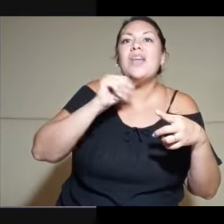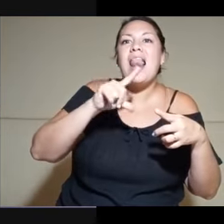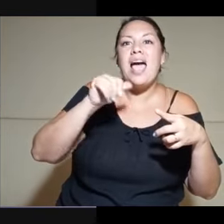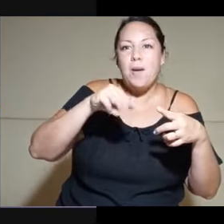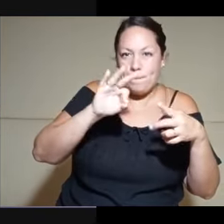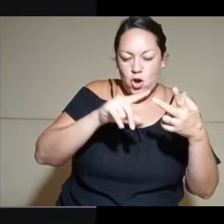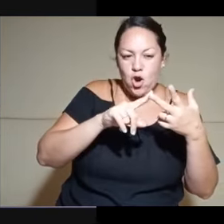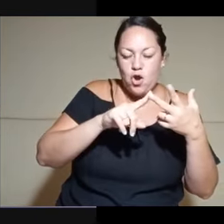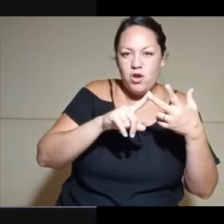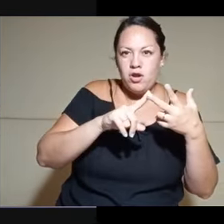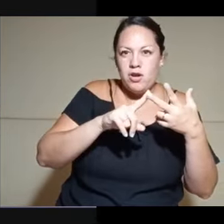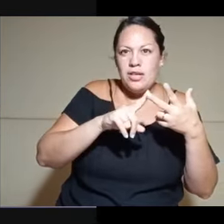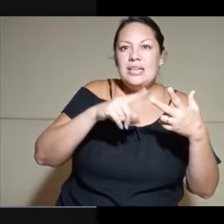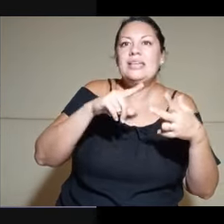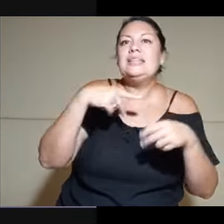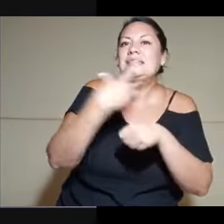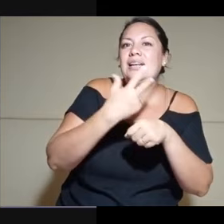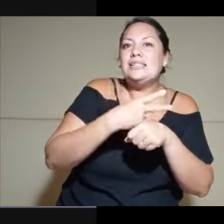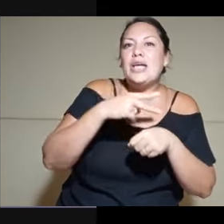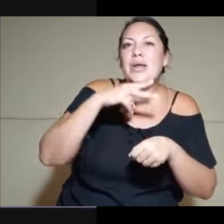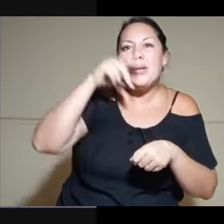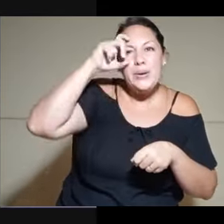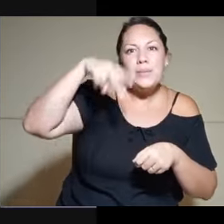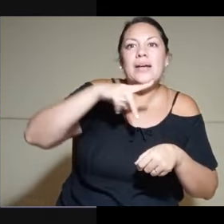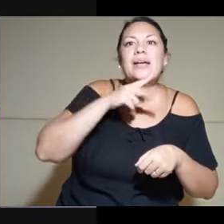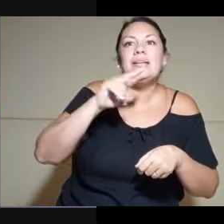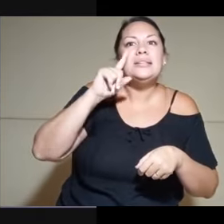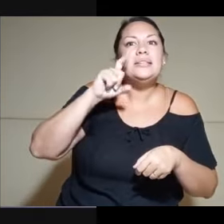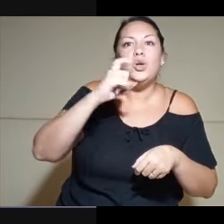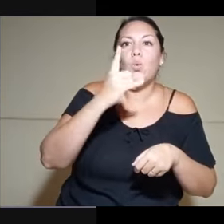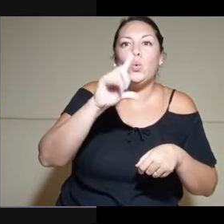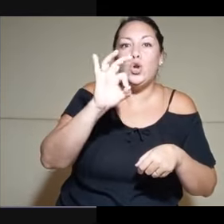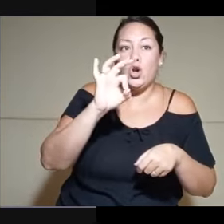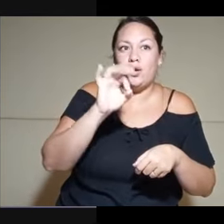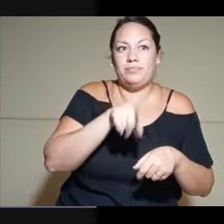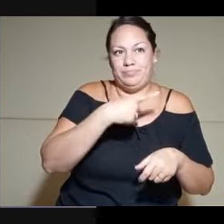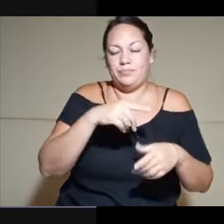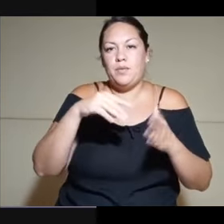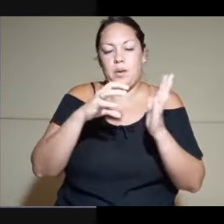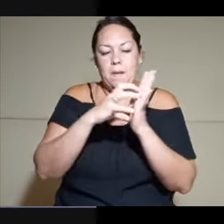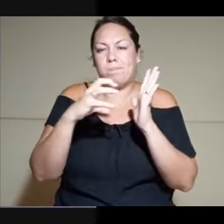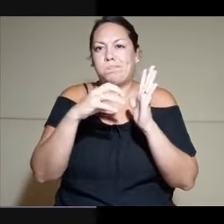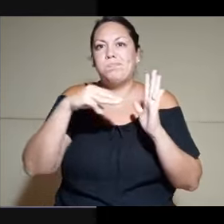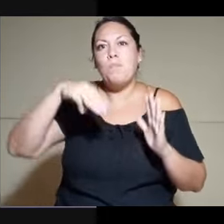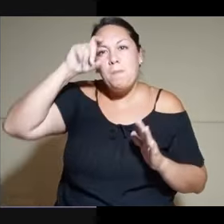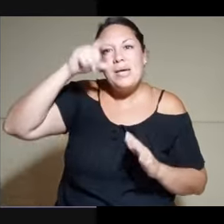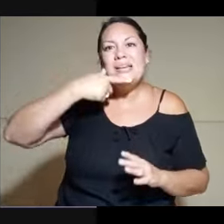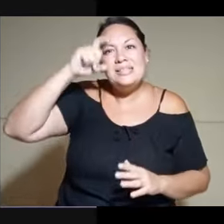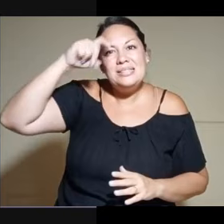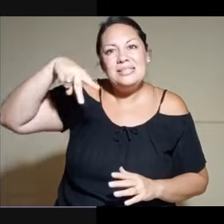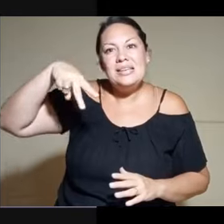al hipotálamo, al tercer ventrículo. Todo eso es el prosencéfalo.